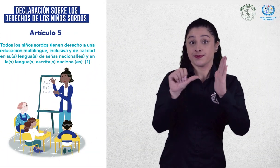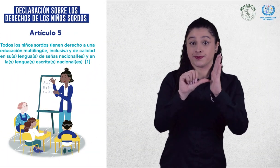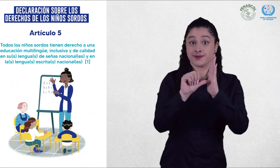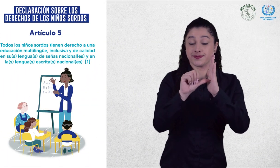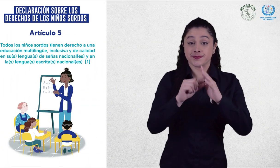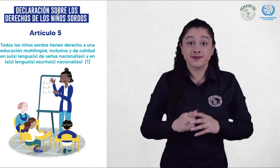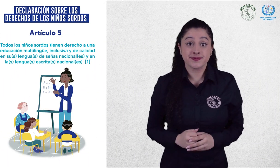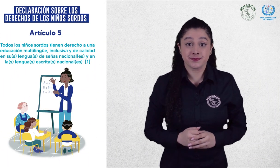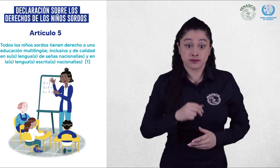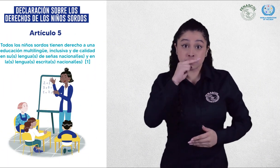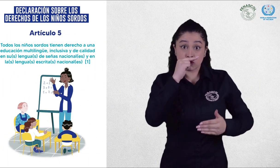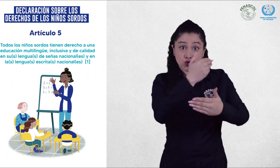Artículo 5.